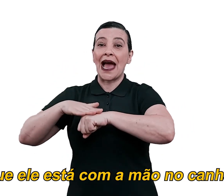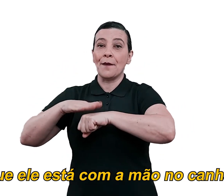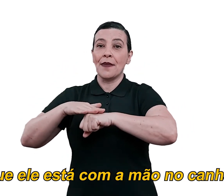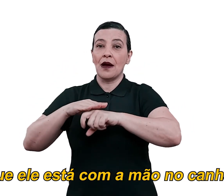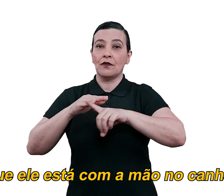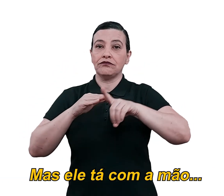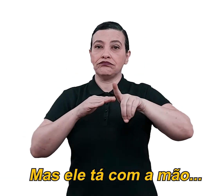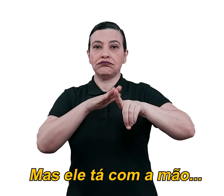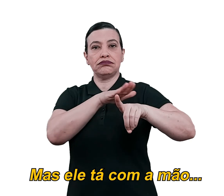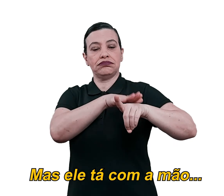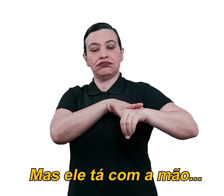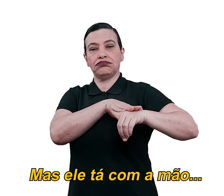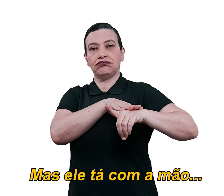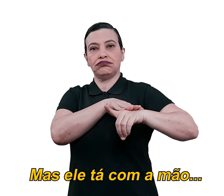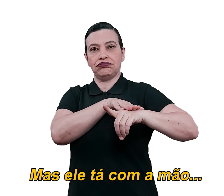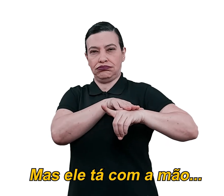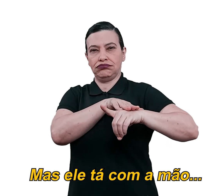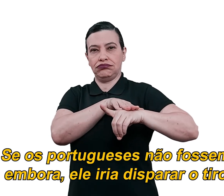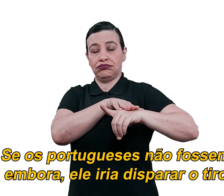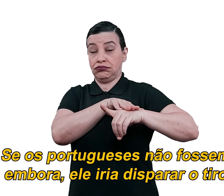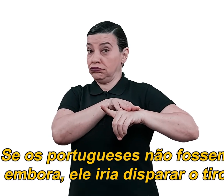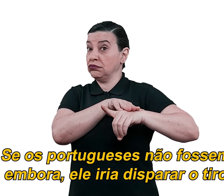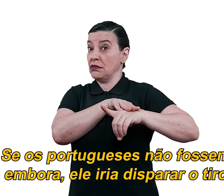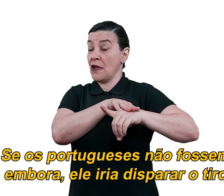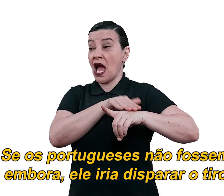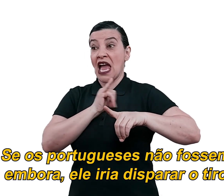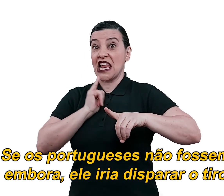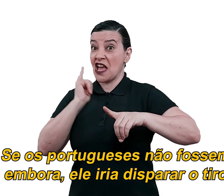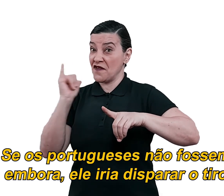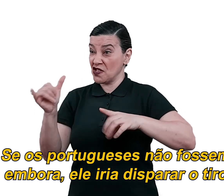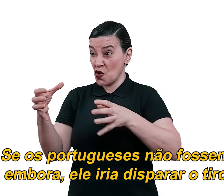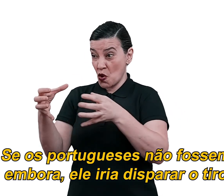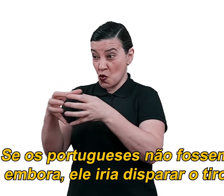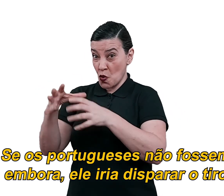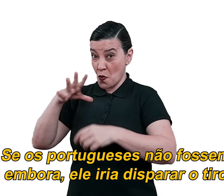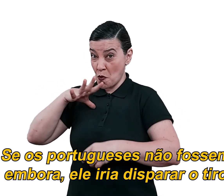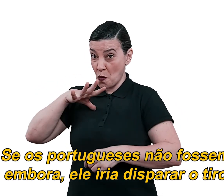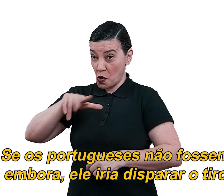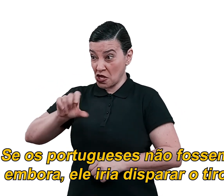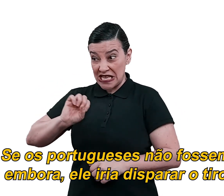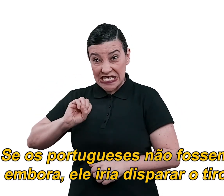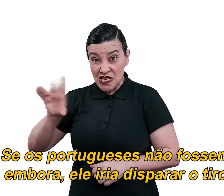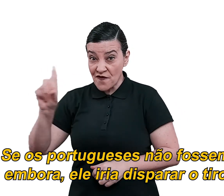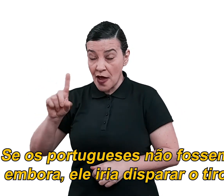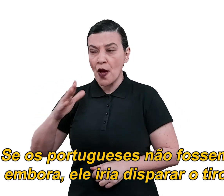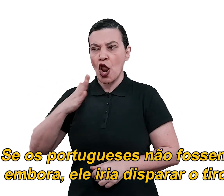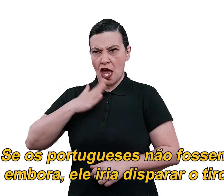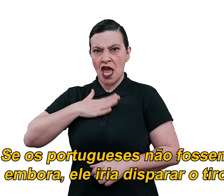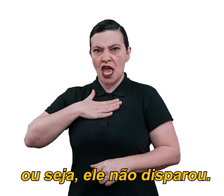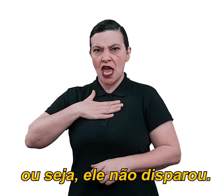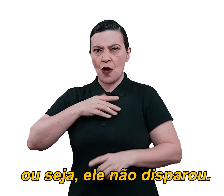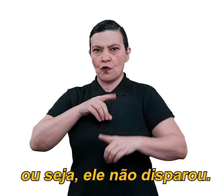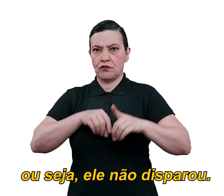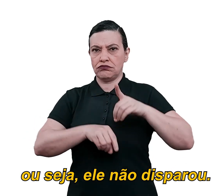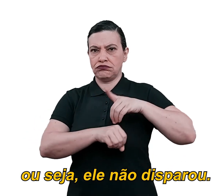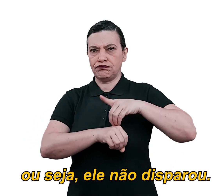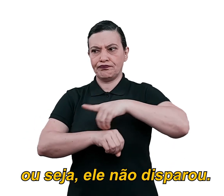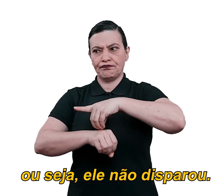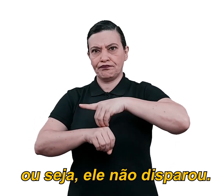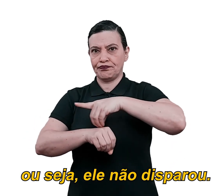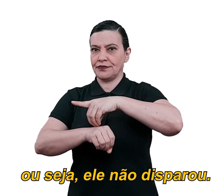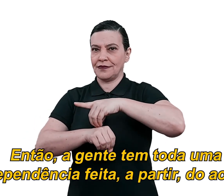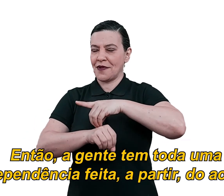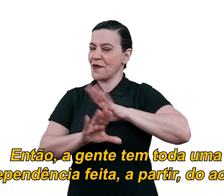mas ele está com a mão, se os portugueses não fossem embora, ele ia disparar o tiro, ou seja, ele não